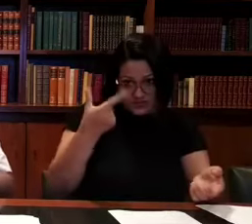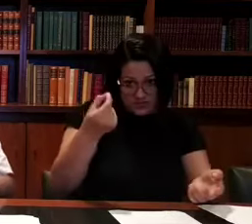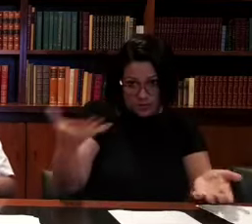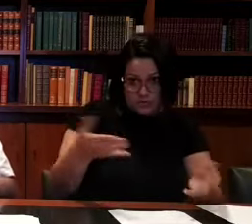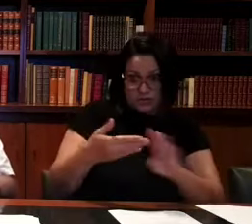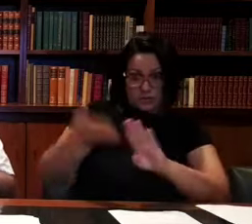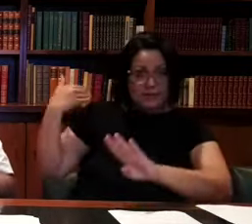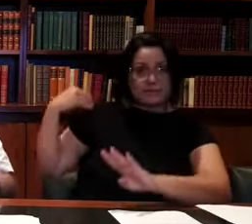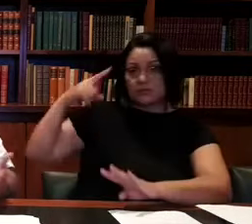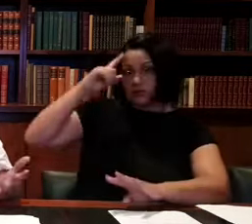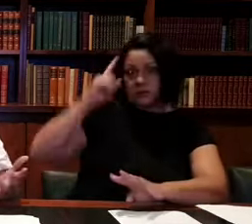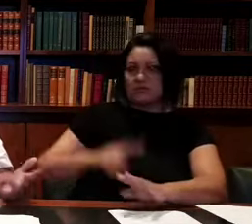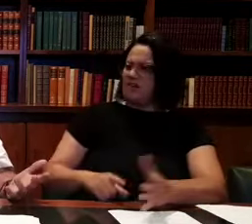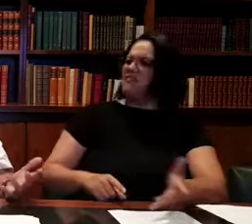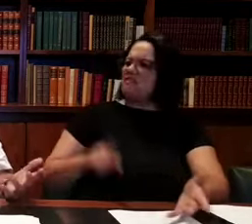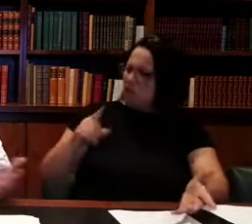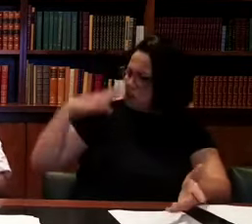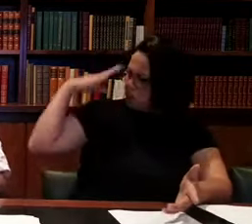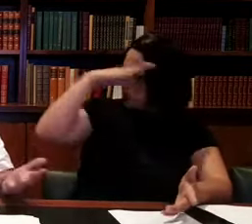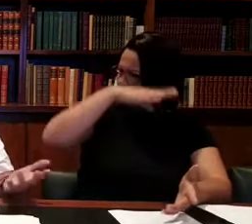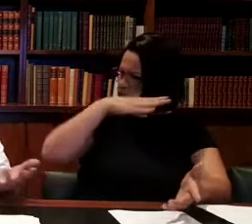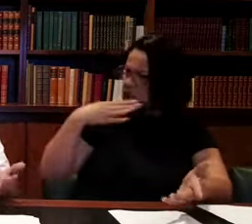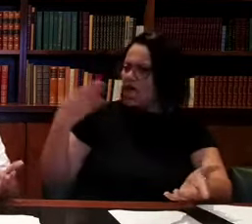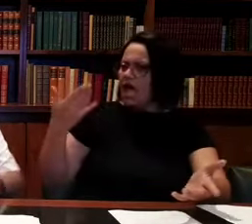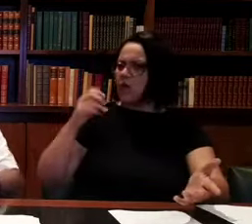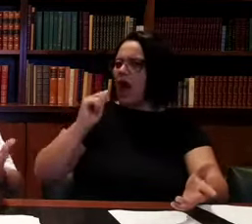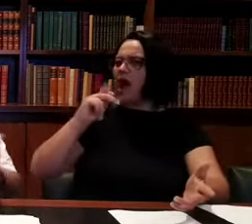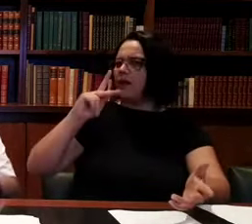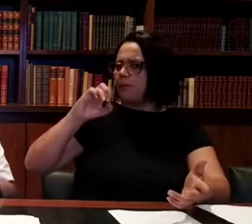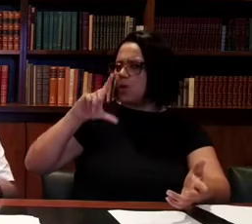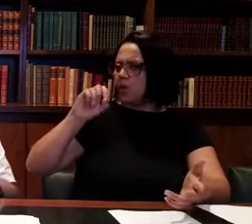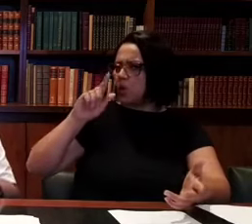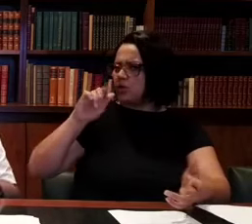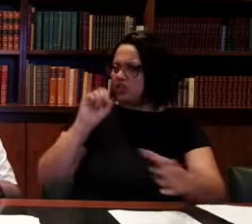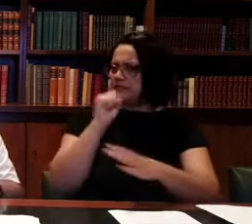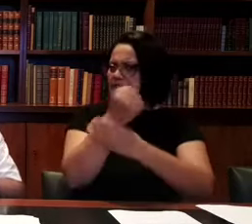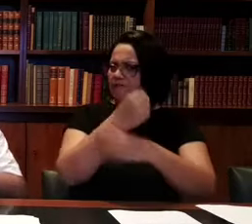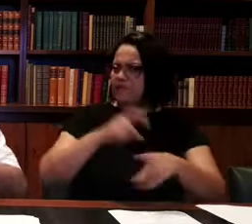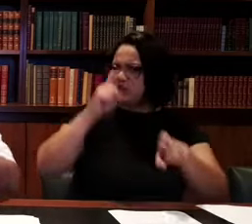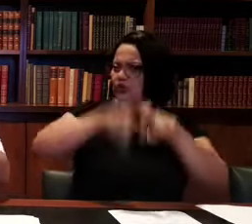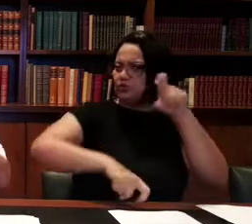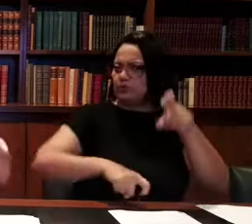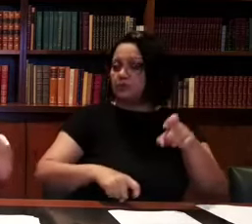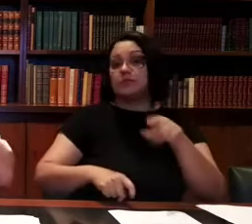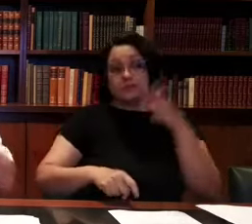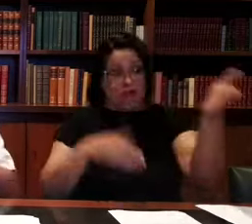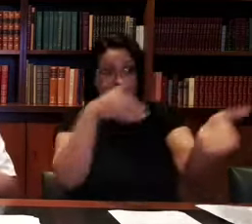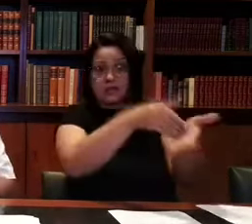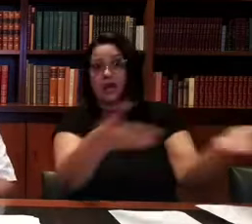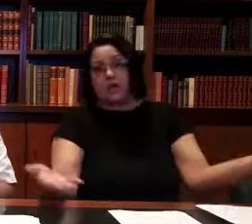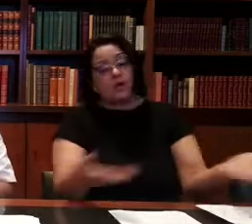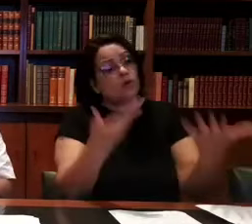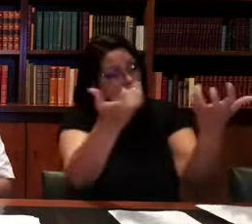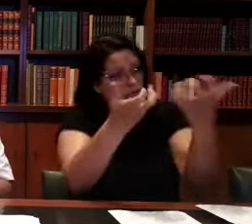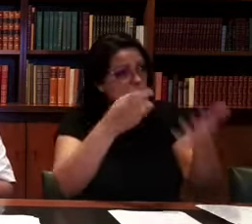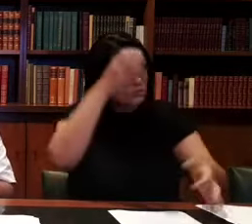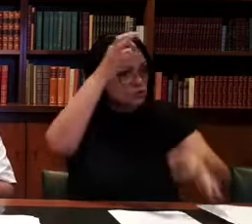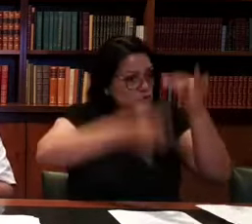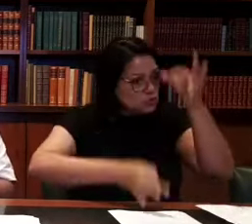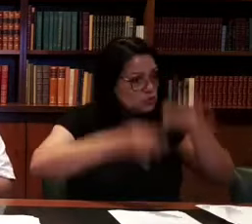com sabia o que era que ela isso hoje em dia para o bolsonaro Apologia e****** Qual é a desse caro acesso mas tá lá Gostaria que você